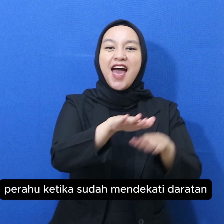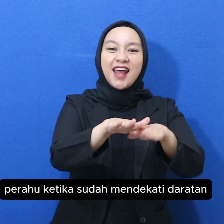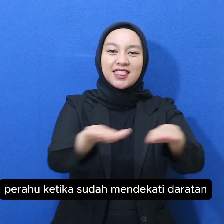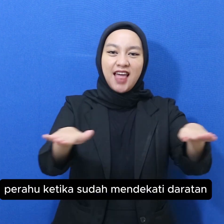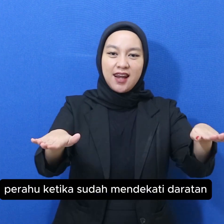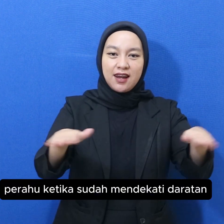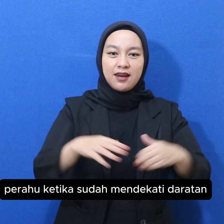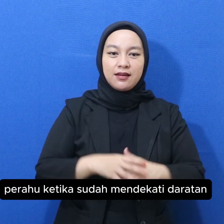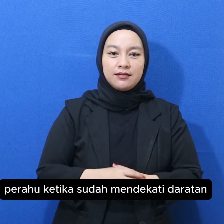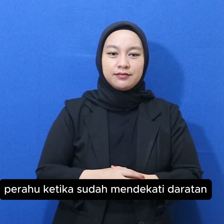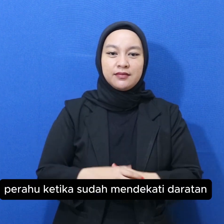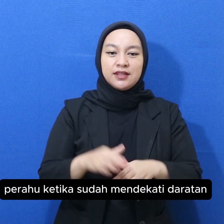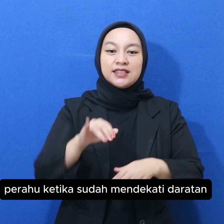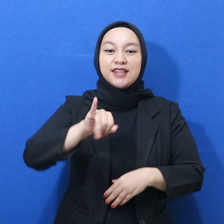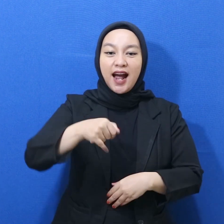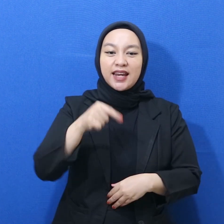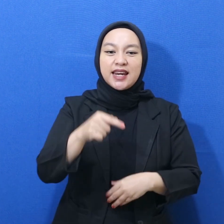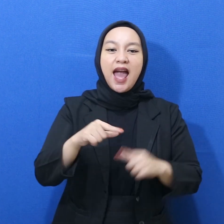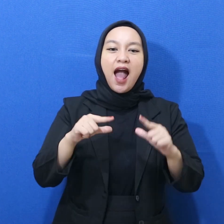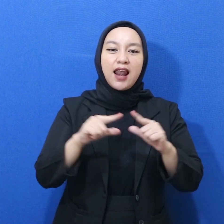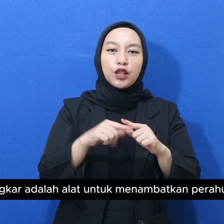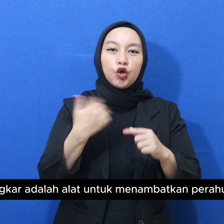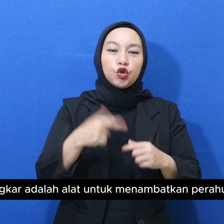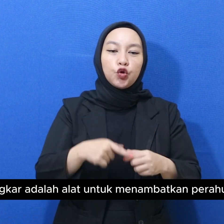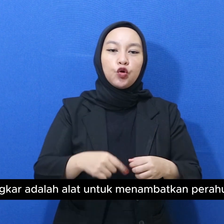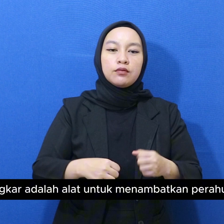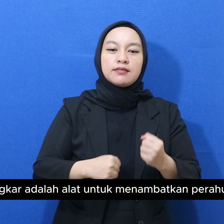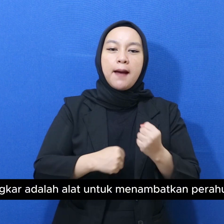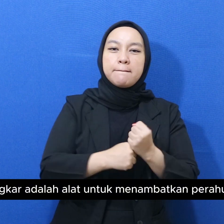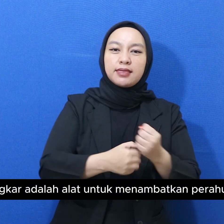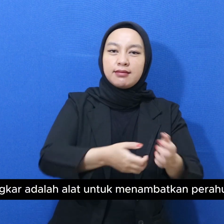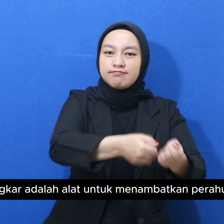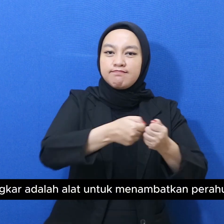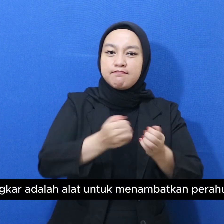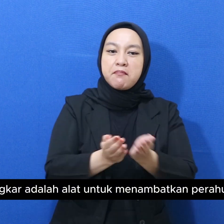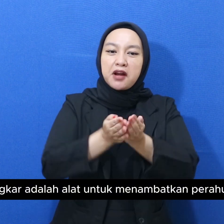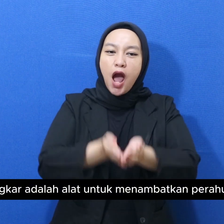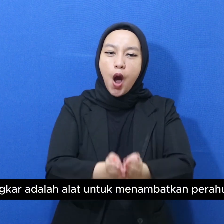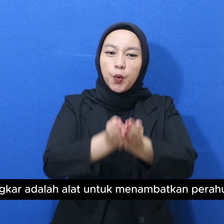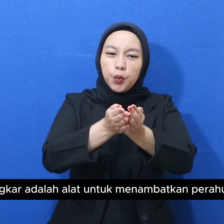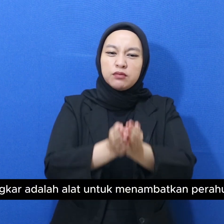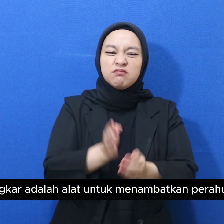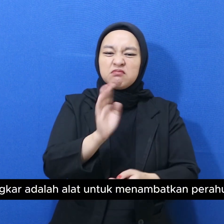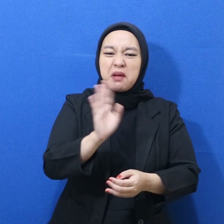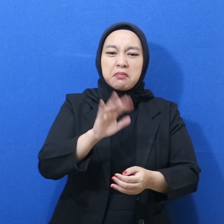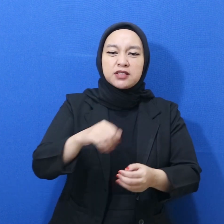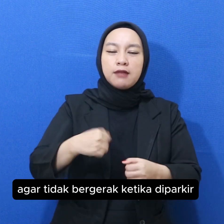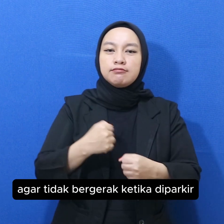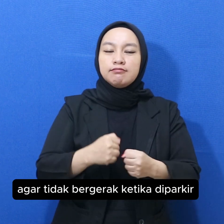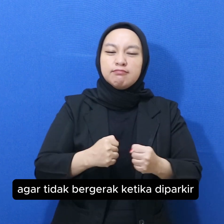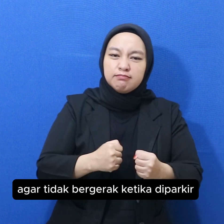daratan. Jangkar adalah alat untuk menambatkan perahu agar tidak bergerak ketika